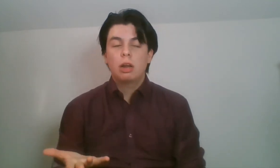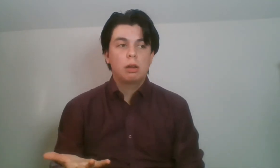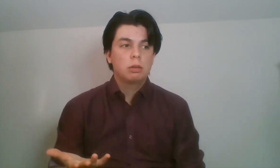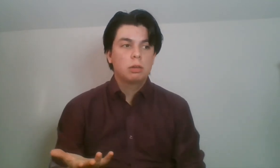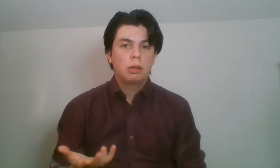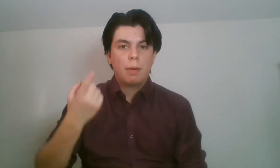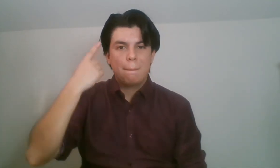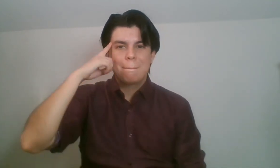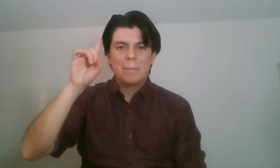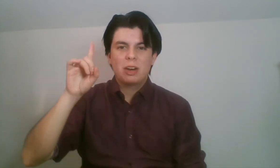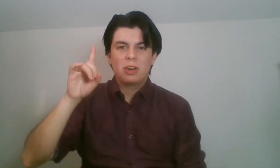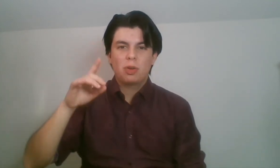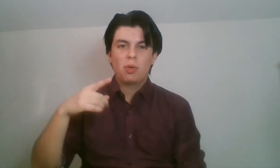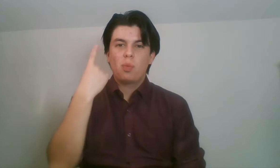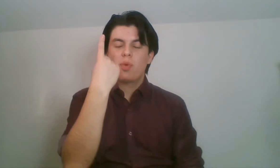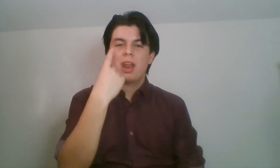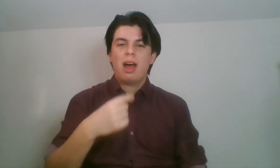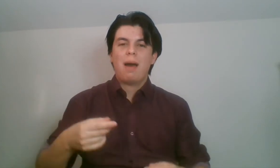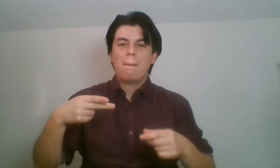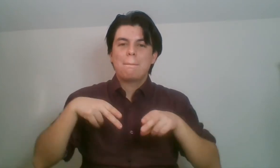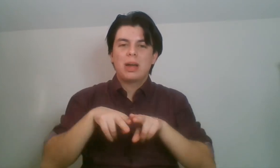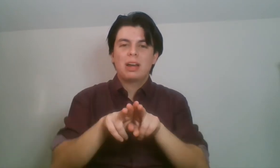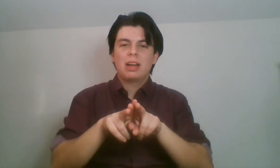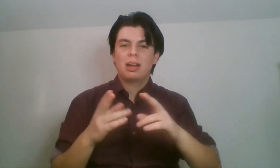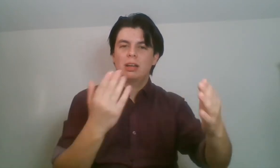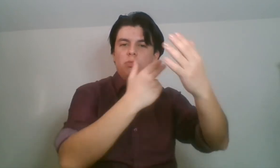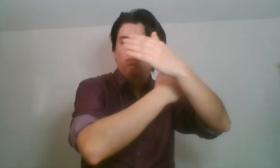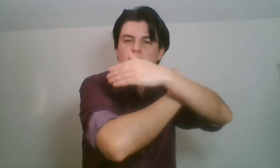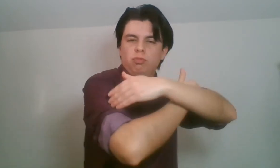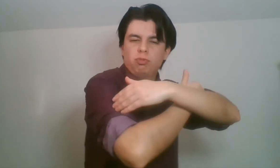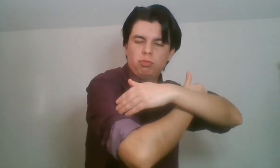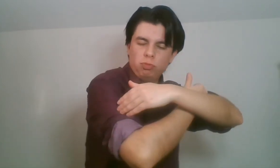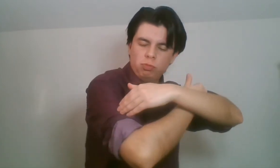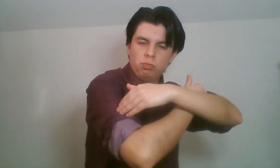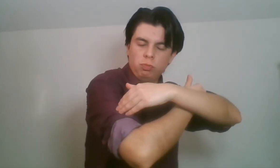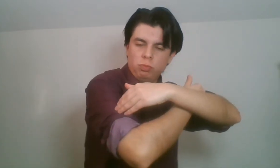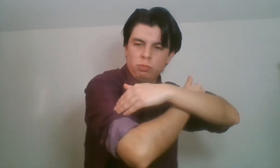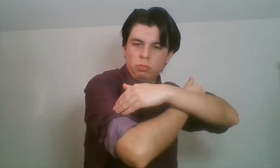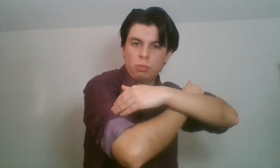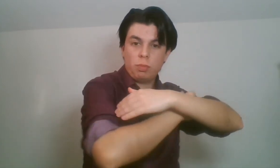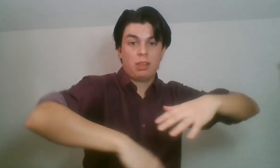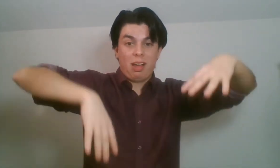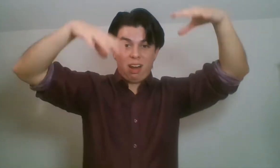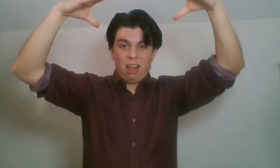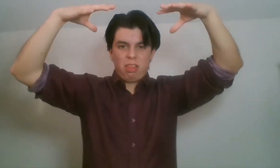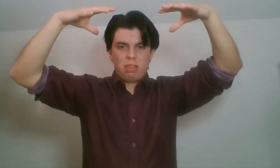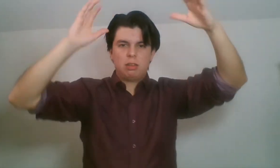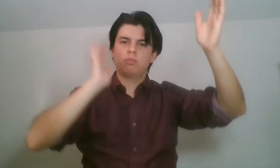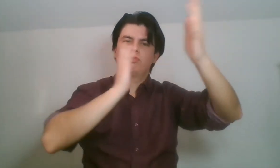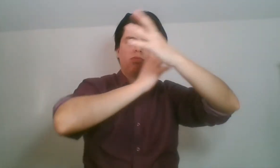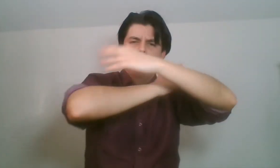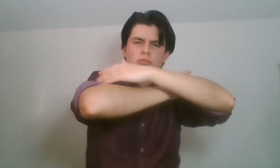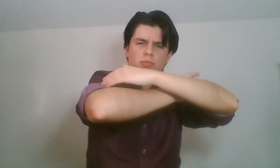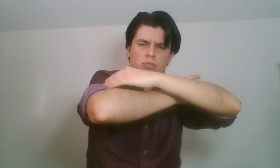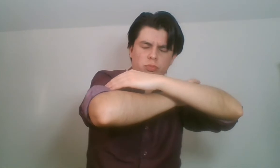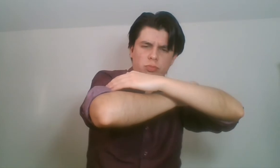bastante, digamos, simple, pero que era una pareja que se estaba abrazando,